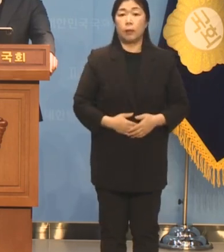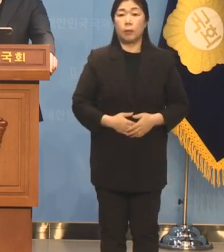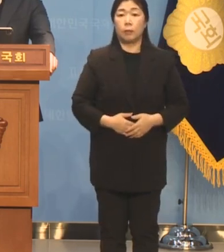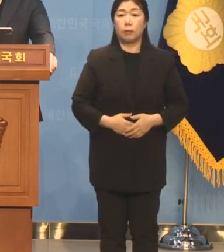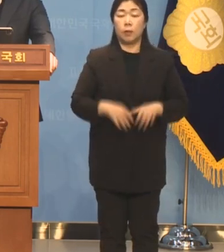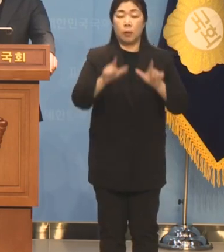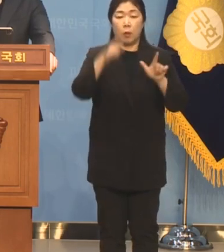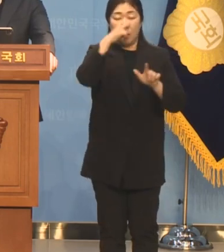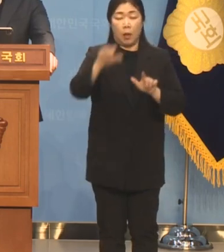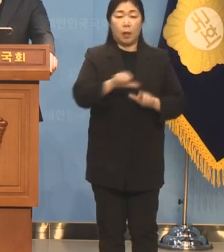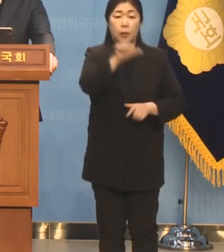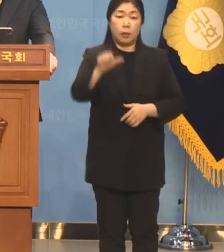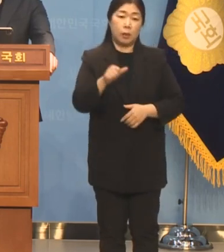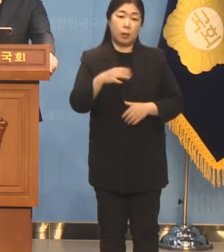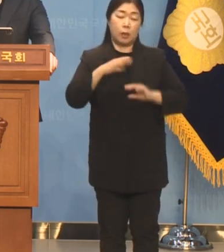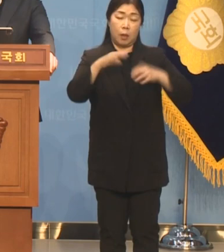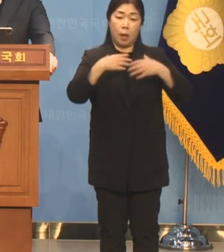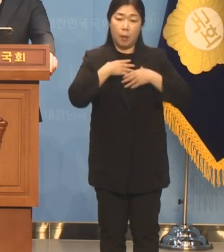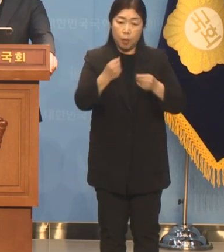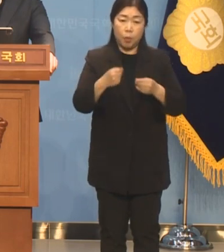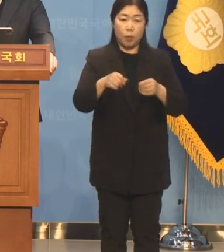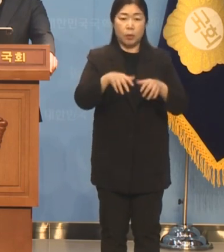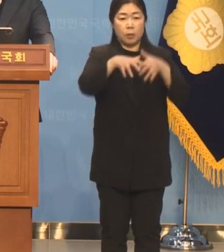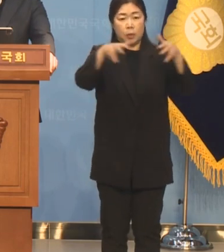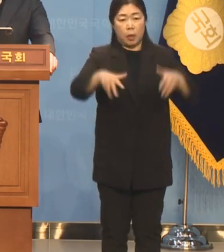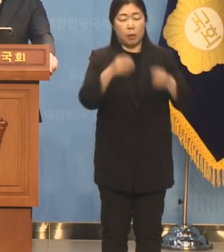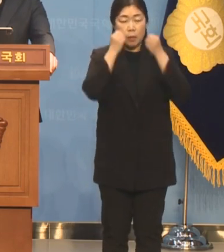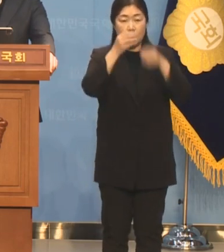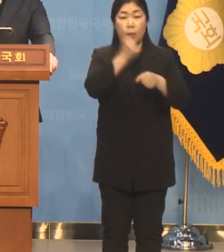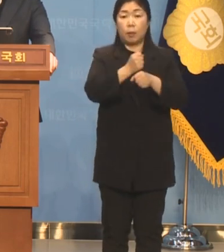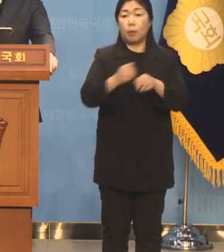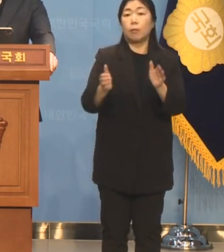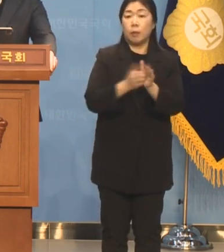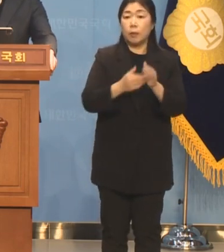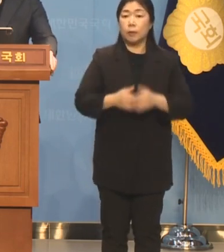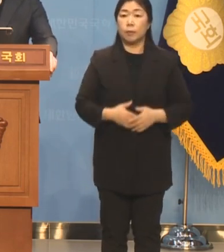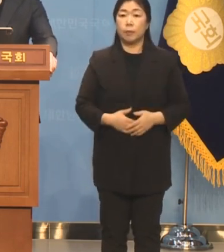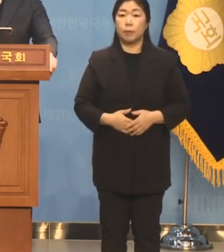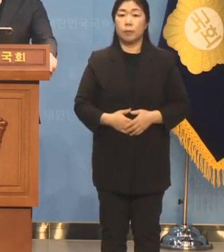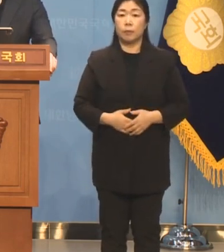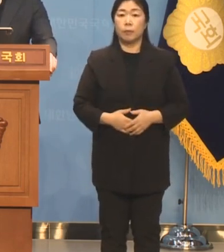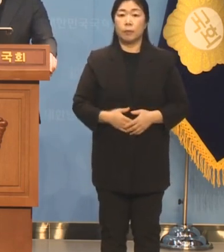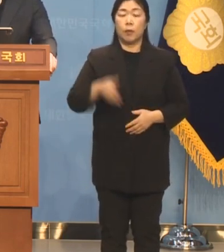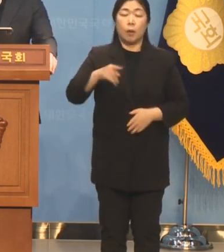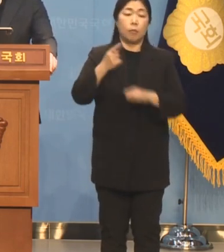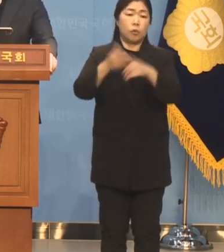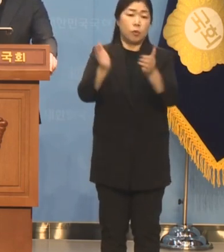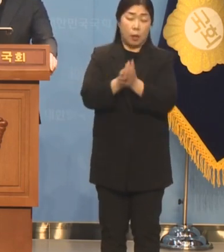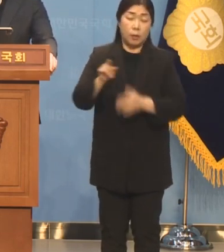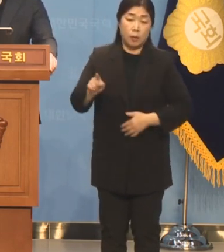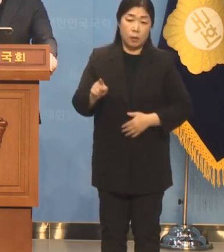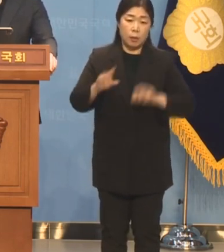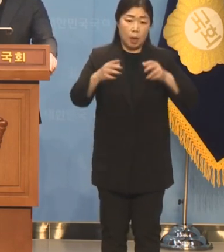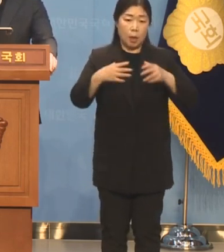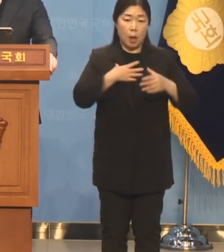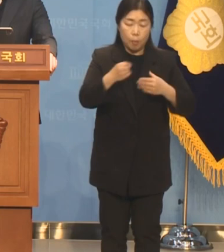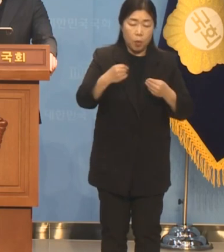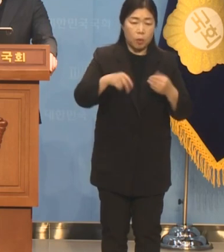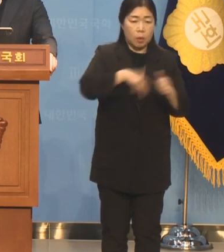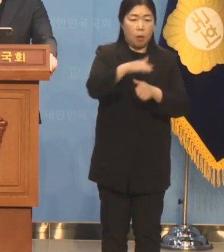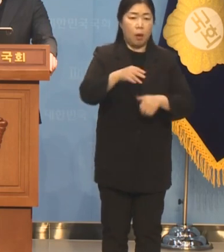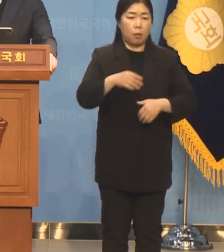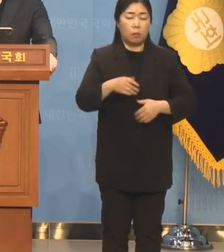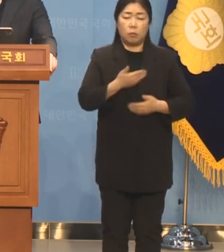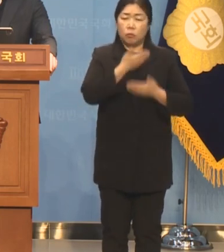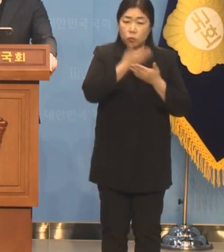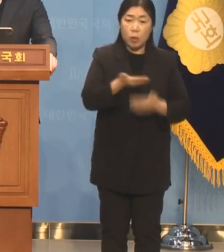동아시아의 안보협력체계를 새롭게 구축했습니다. 하지만 민주당은 대한민국의 안보 상황이 엄중함에도